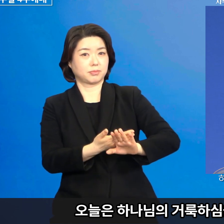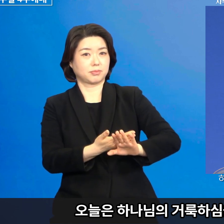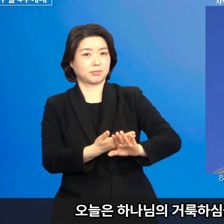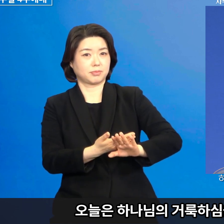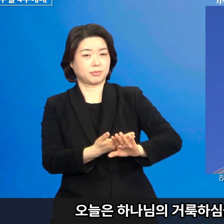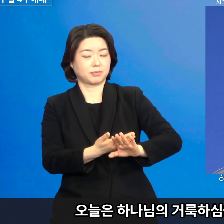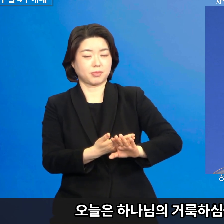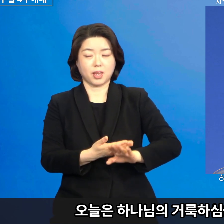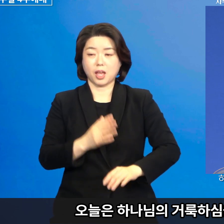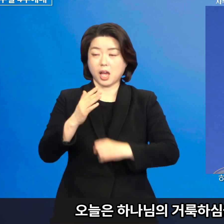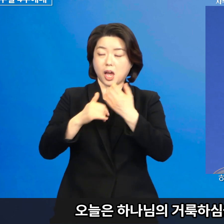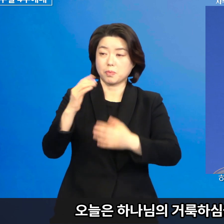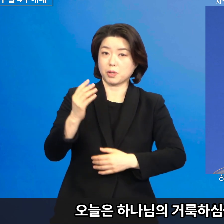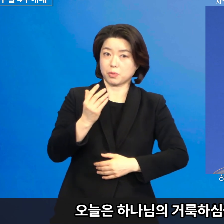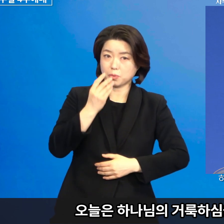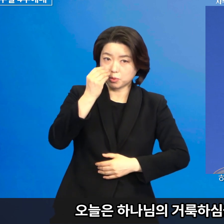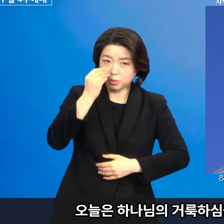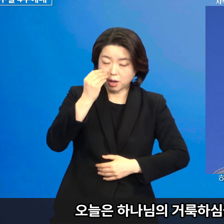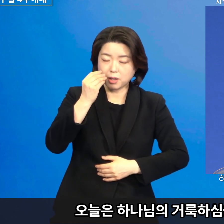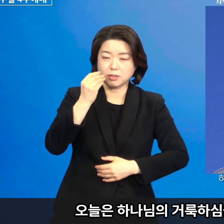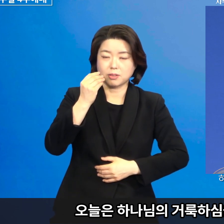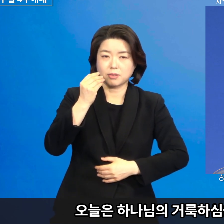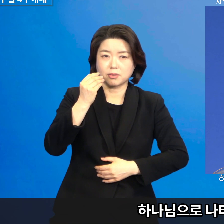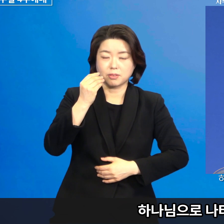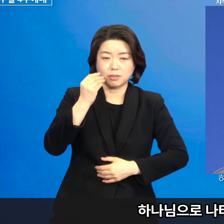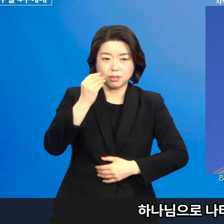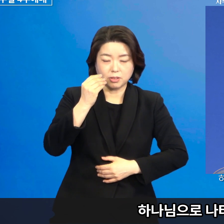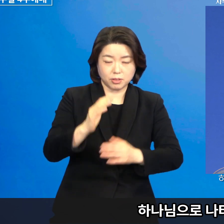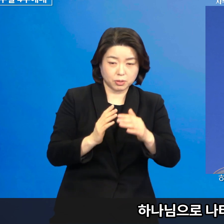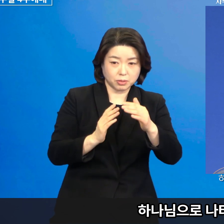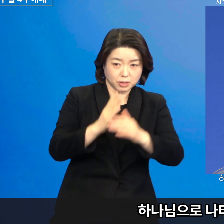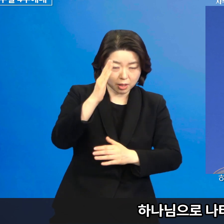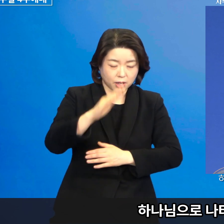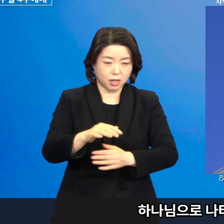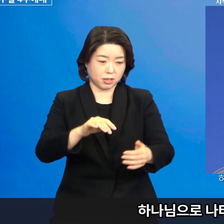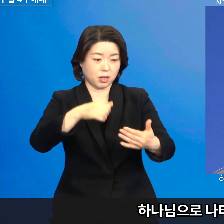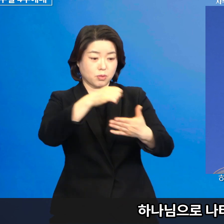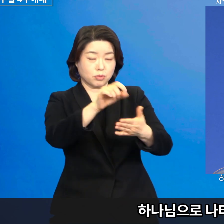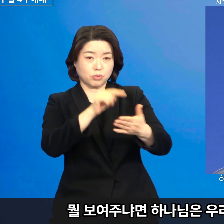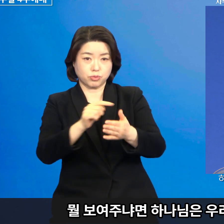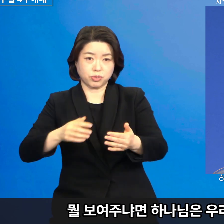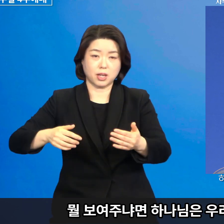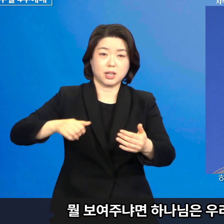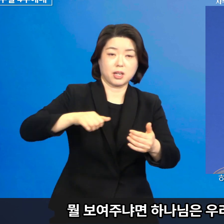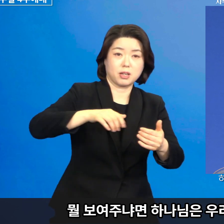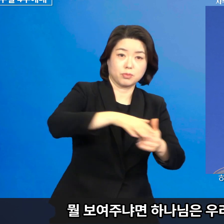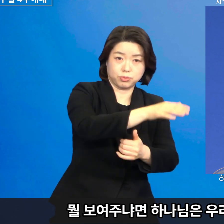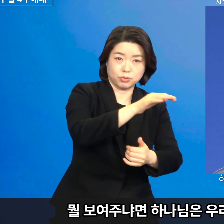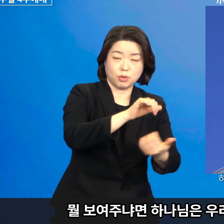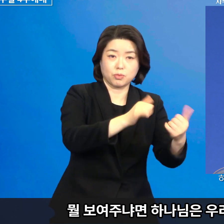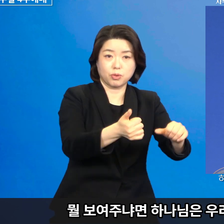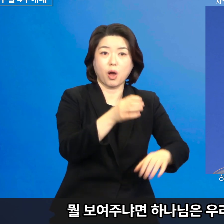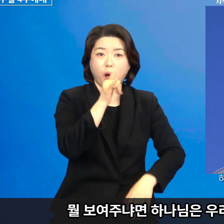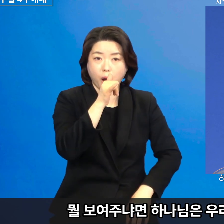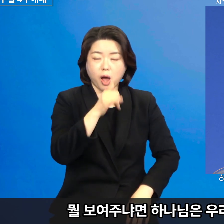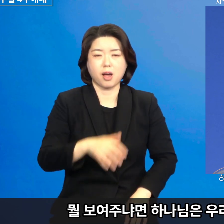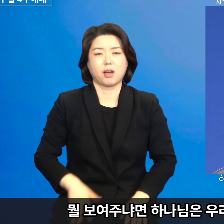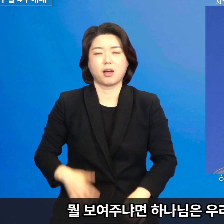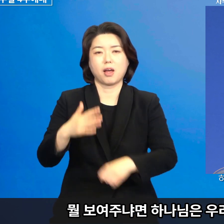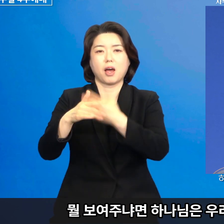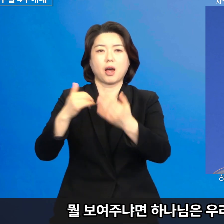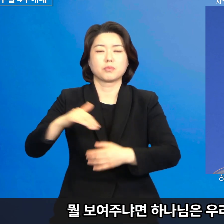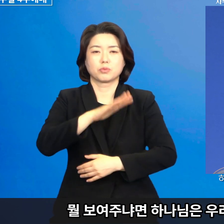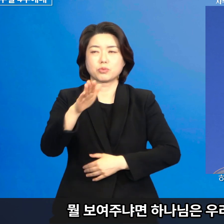하나님의 거룩하심을 넘어온 우사를 치시는 하나님으로 나타나신 거예요. 뭘 보여주냐면, 하나님은